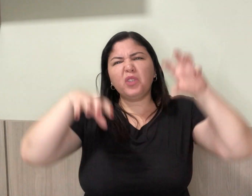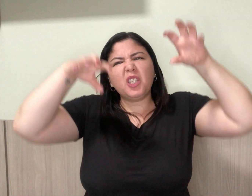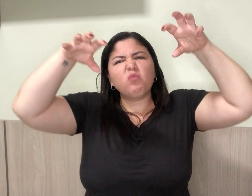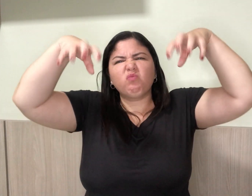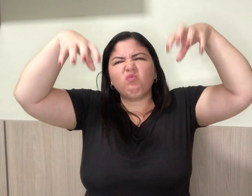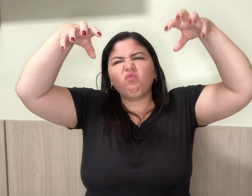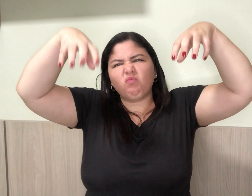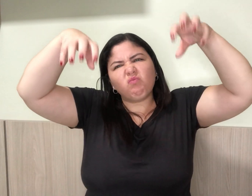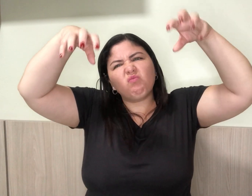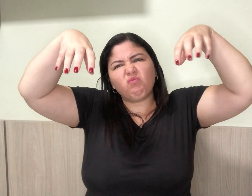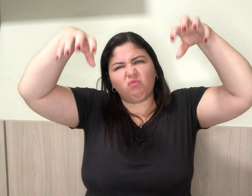chuvinho.